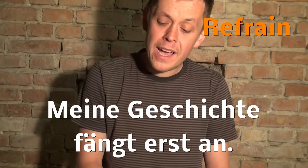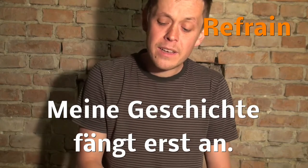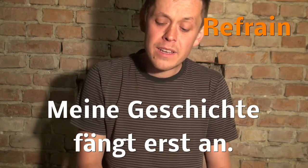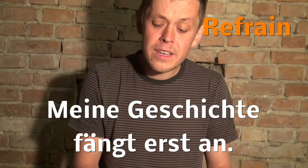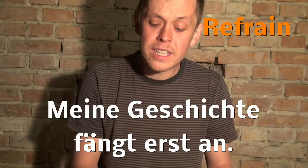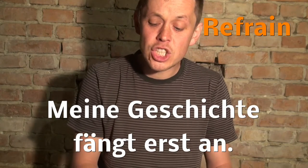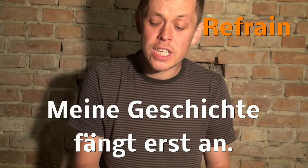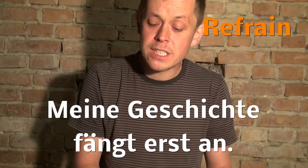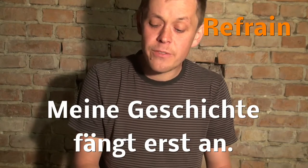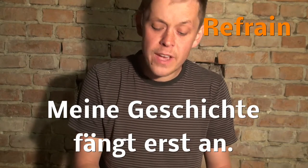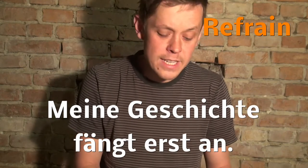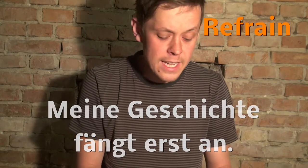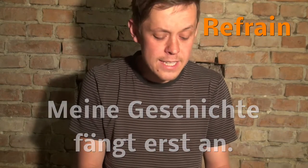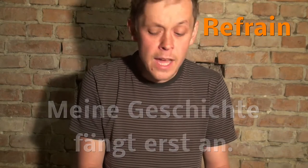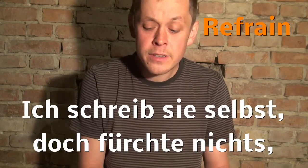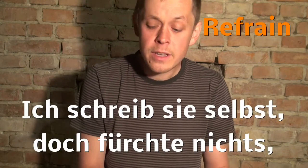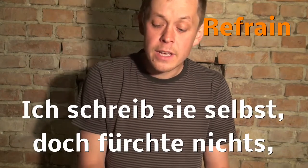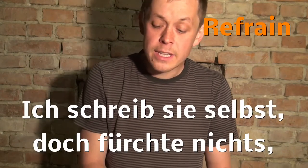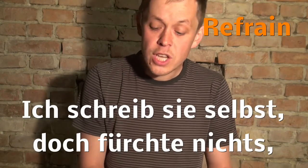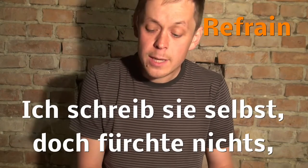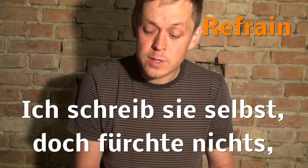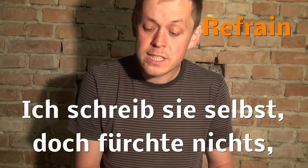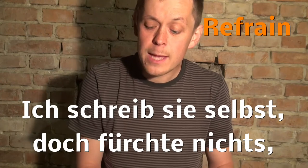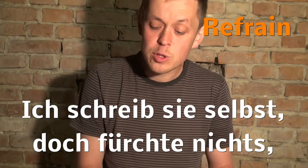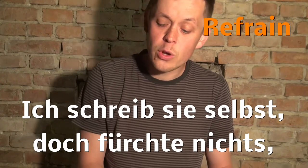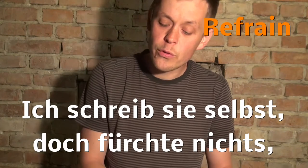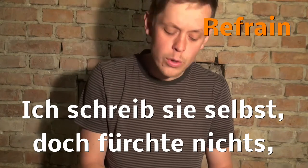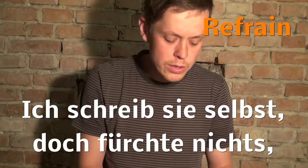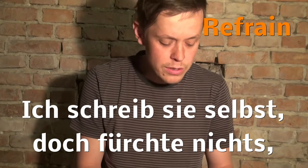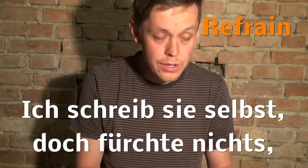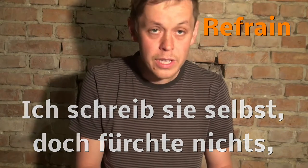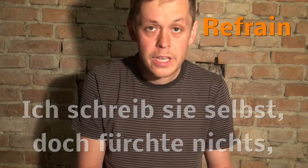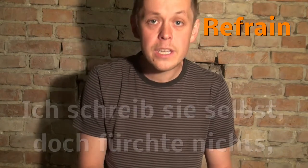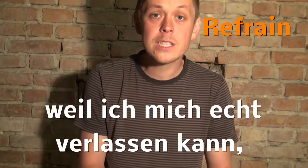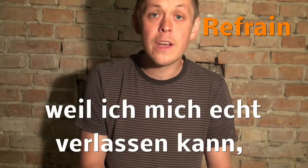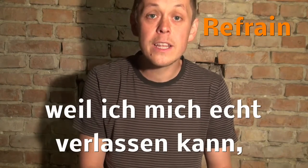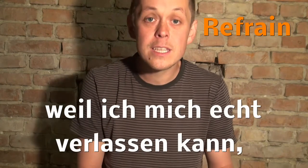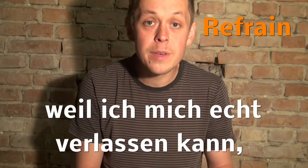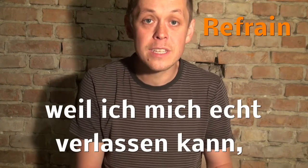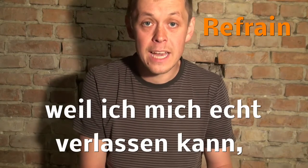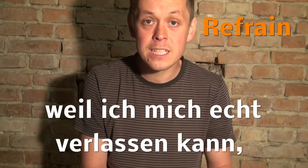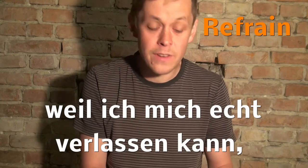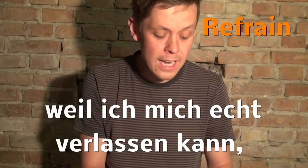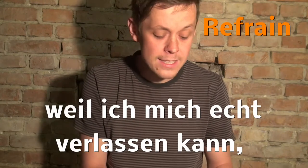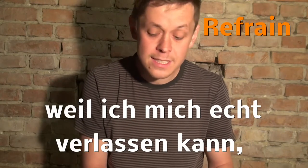Meine Geschichte fängt erst an, ich schreib sie selbst, doch fürchte nichts, weil ich mich echt verlassen